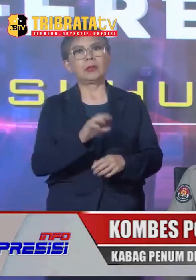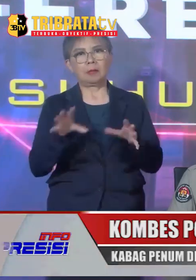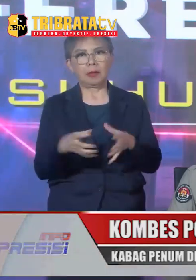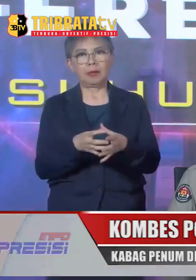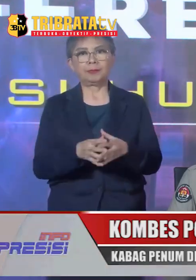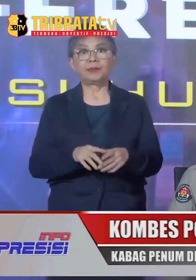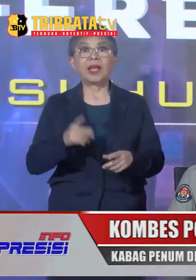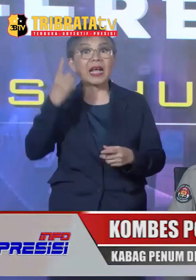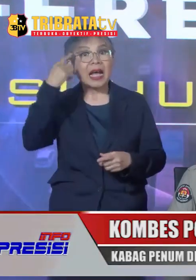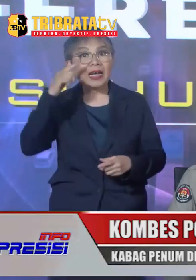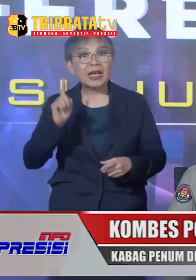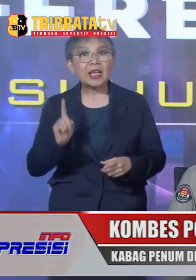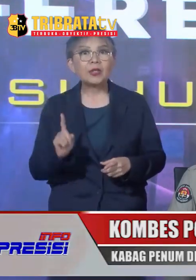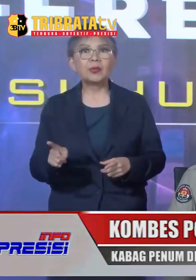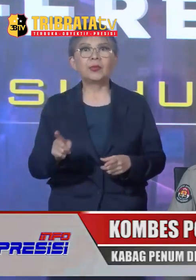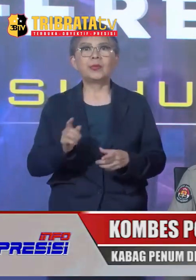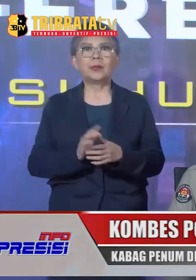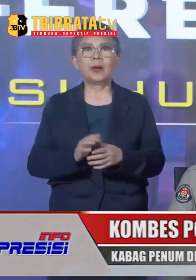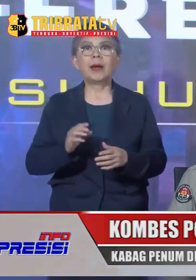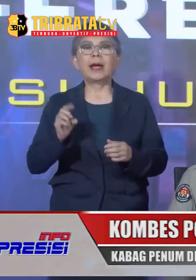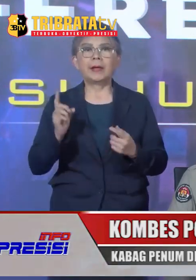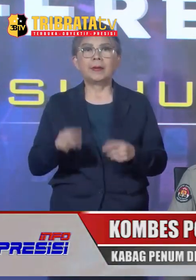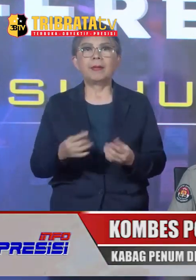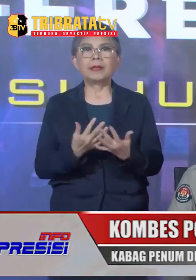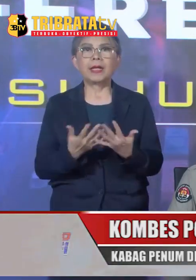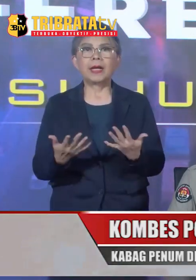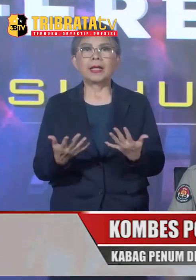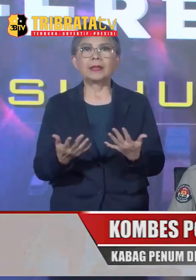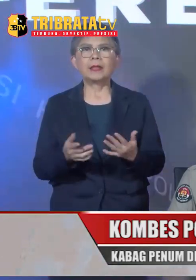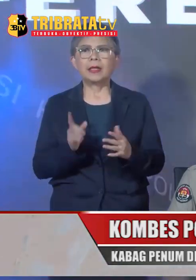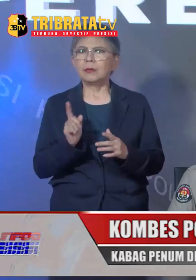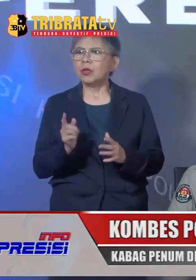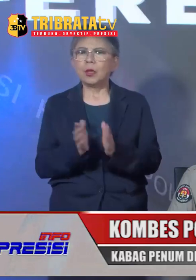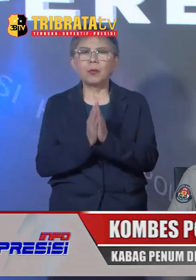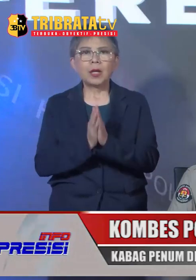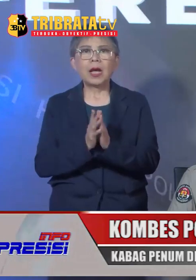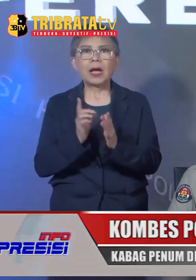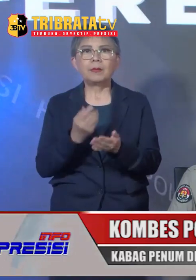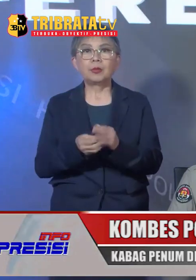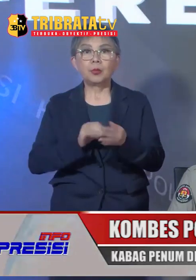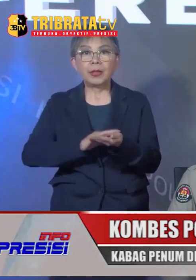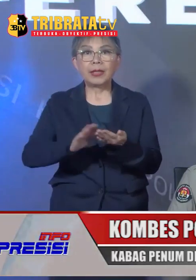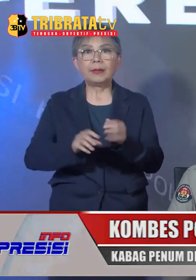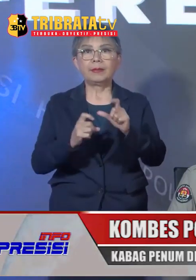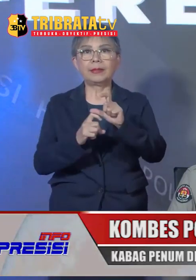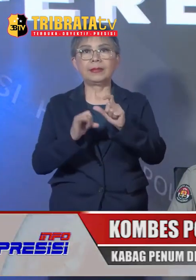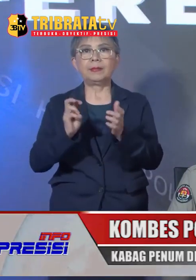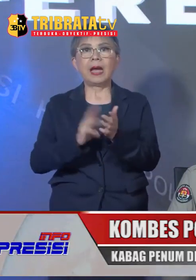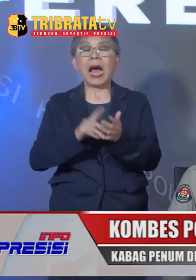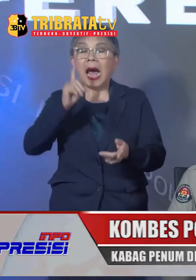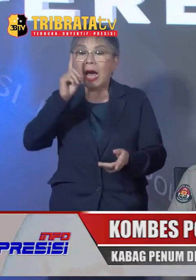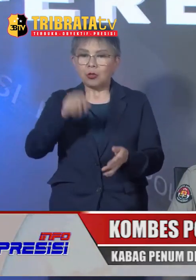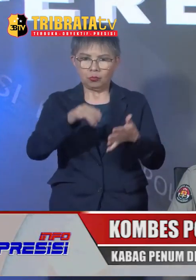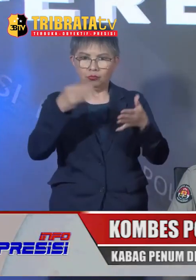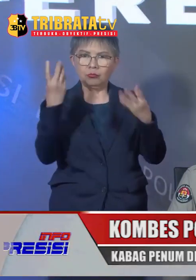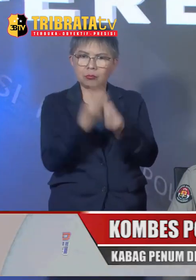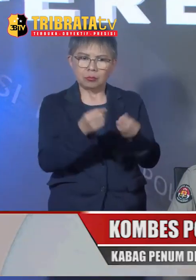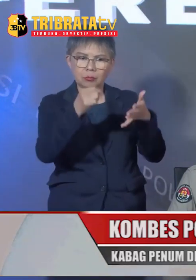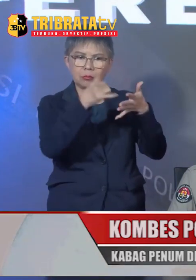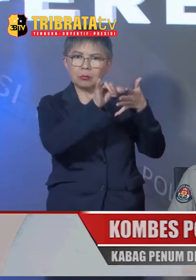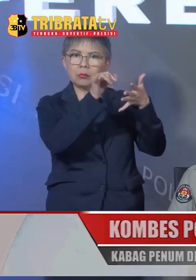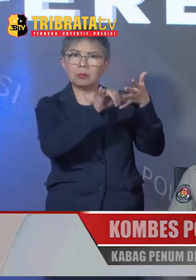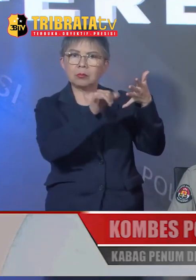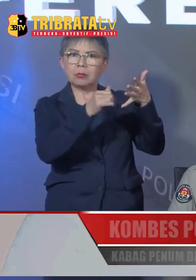berkaitan dengan hal tersebut maka masyarakat pemohon penerbitan SIM harus memenuhi syarat